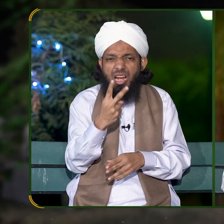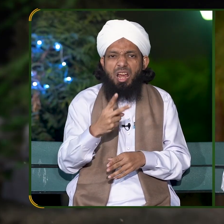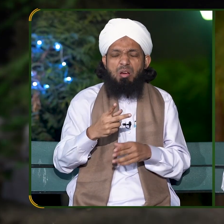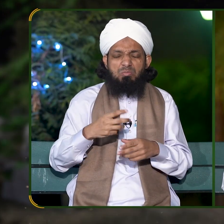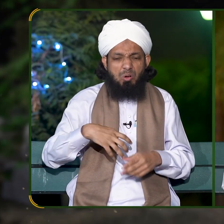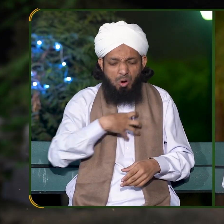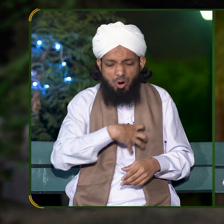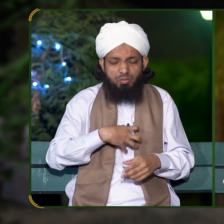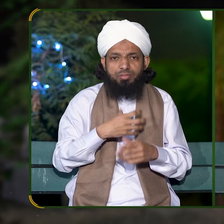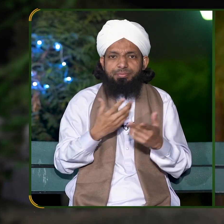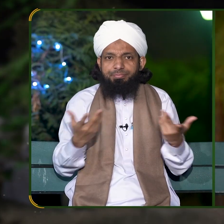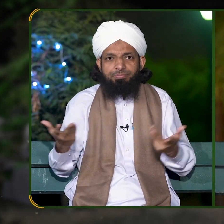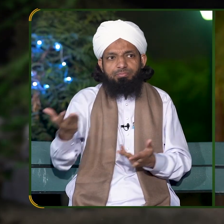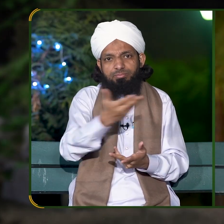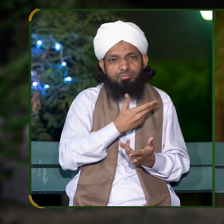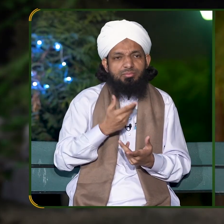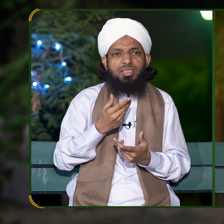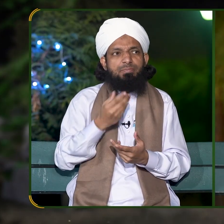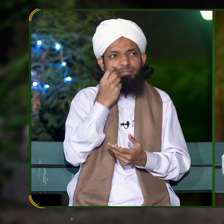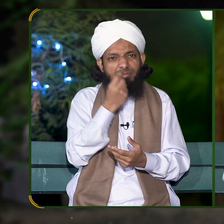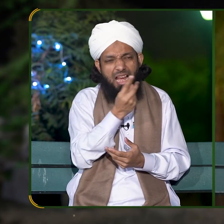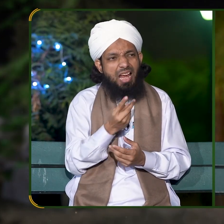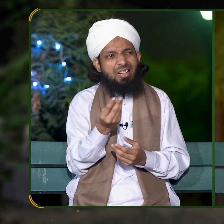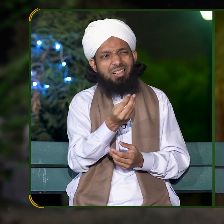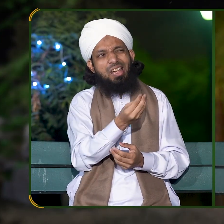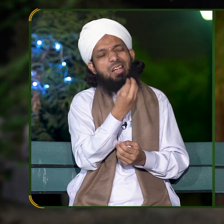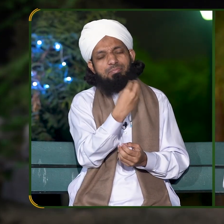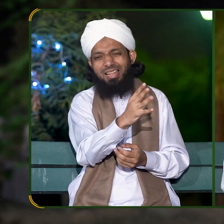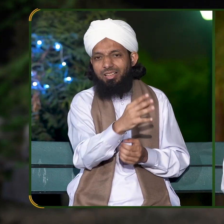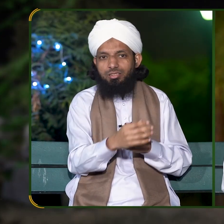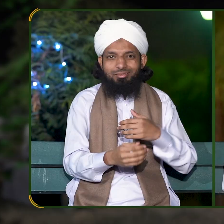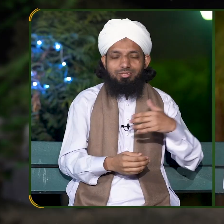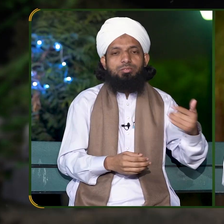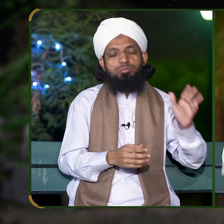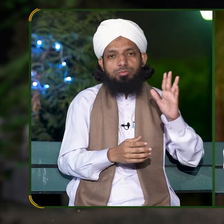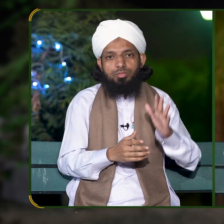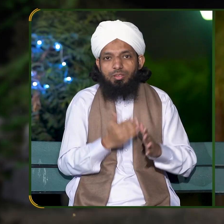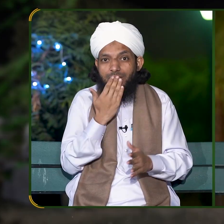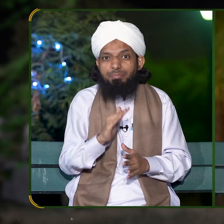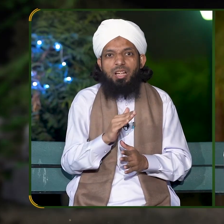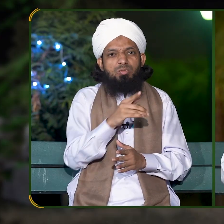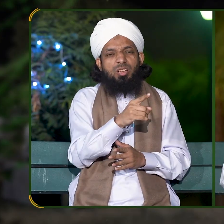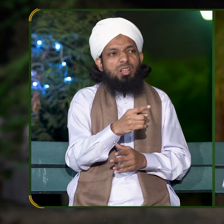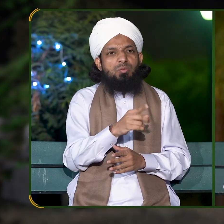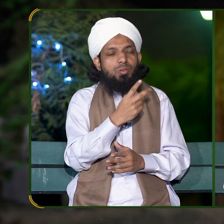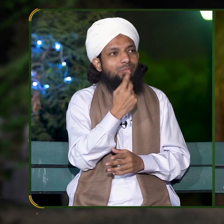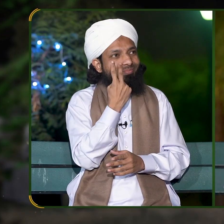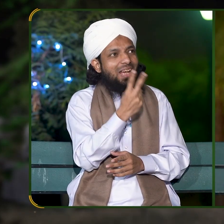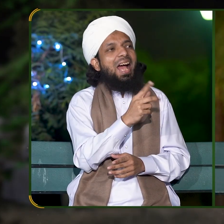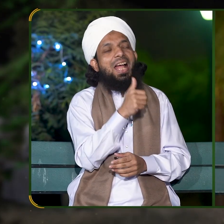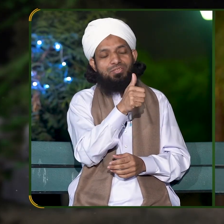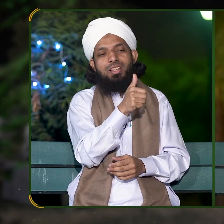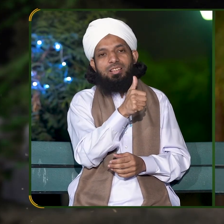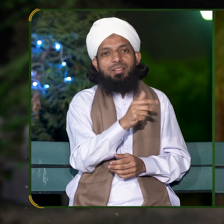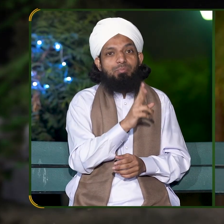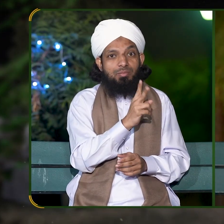والے بھی دیکھے ہوں گے، دوسروں کو حقیر سمجھنے والے بھی آپ نے دیکھے ہوں گے۔ کیا ہوتا ہے، لوگ اس کے منہ پر تو اس کی تعریف بھی کرتے ہیں،